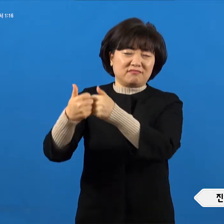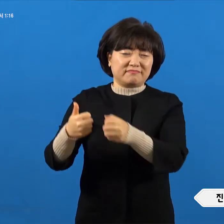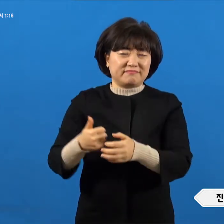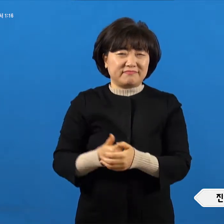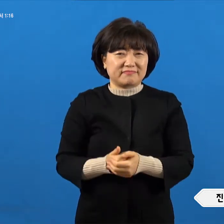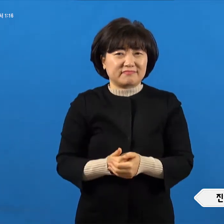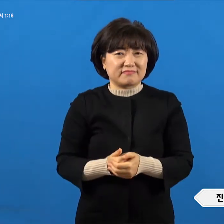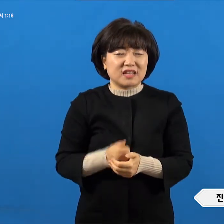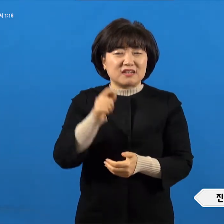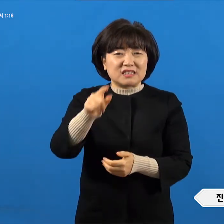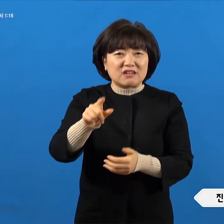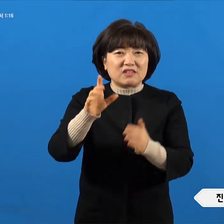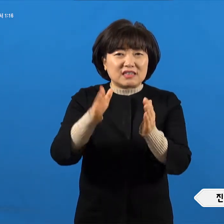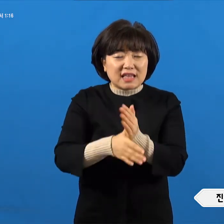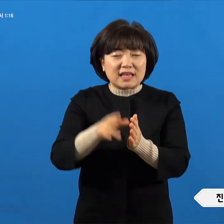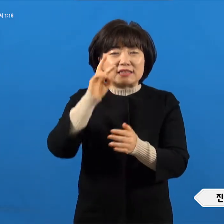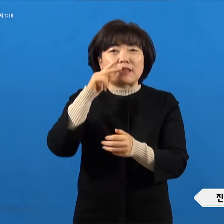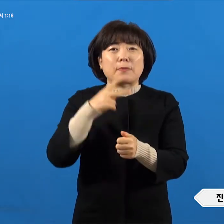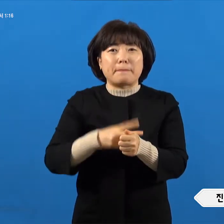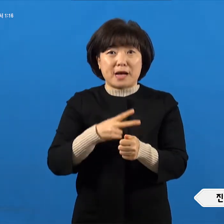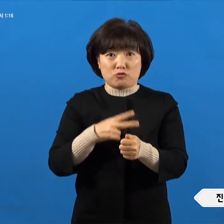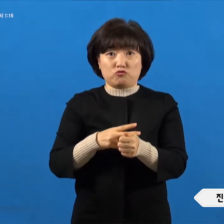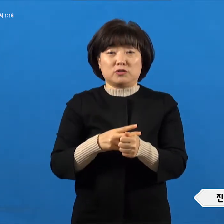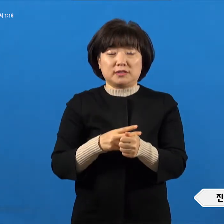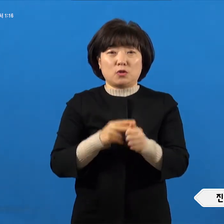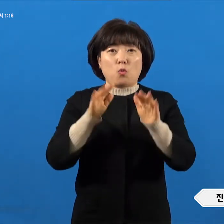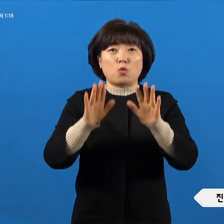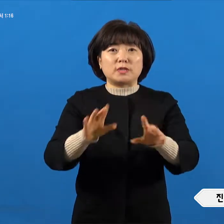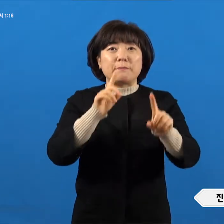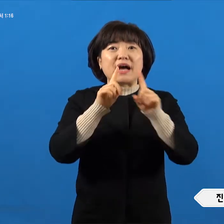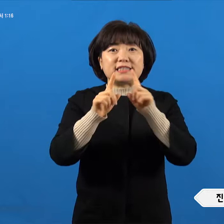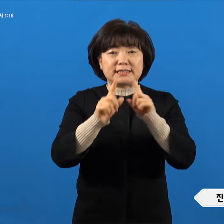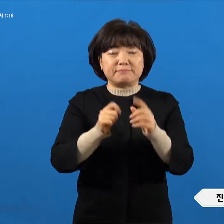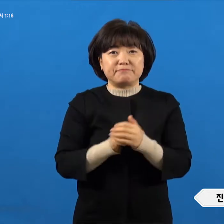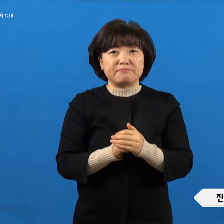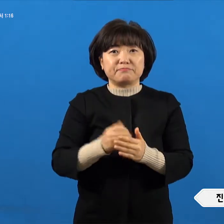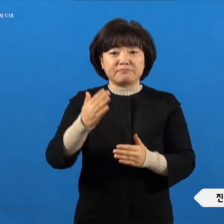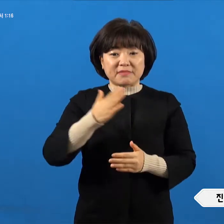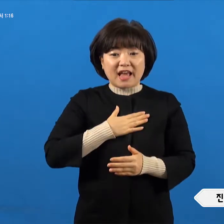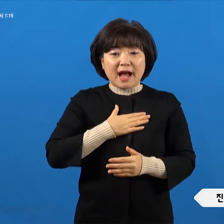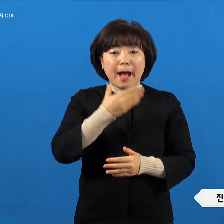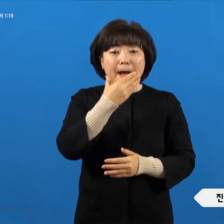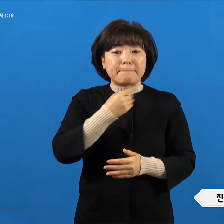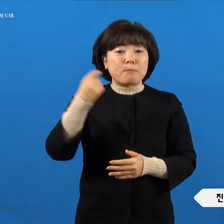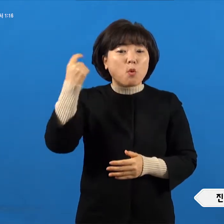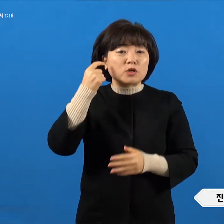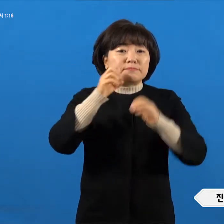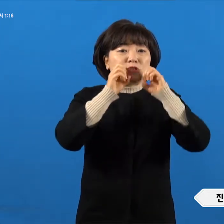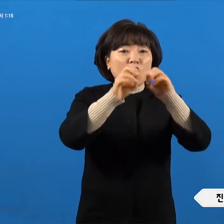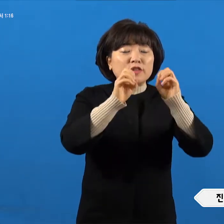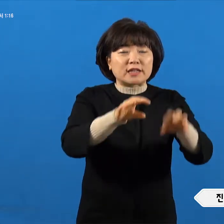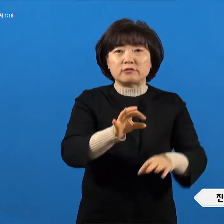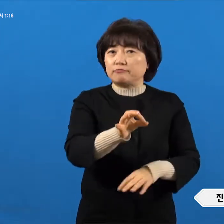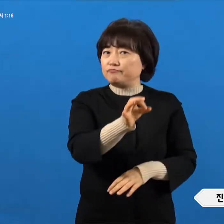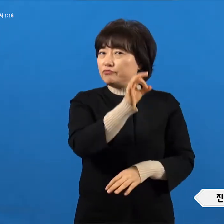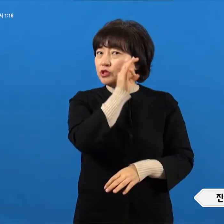그런 가운데서도 사도 바울은 오늘 그렇게 선포합니다. 내가 복음을